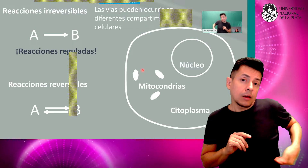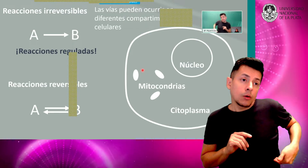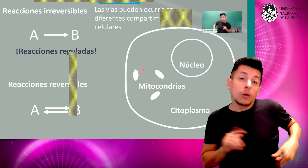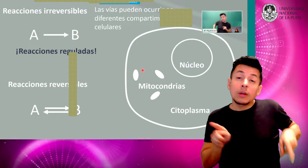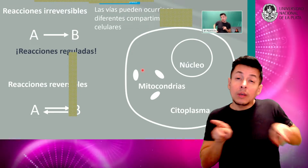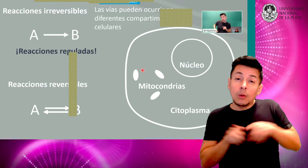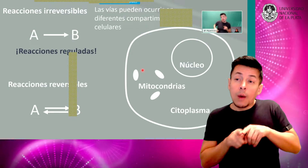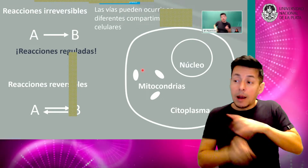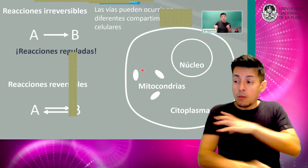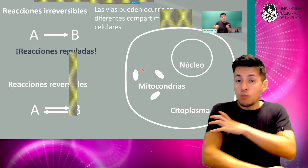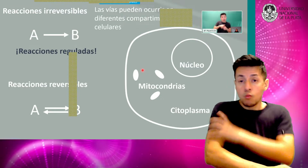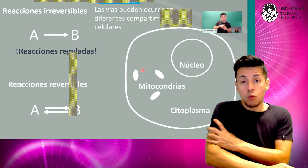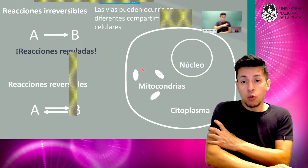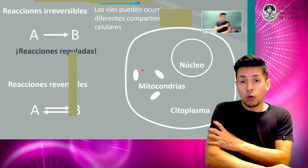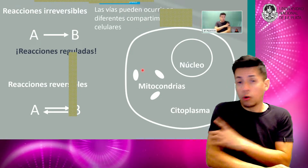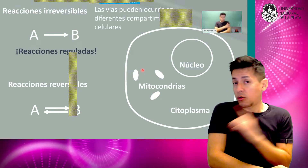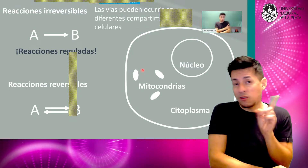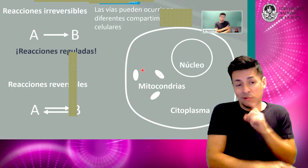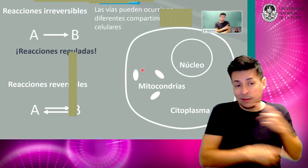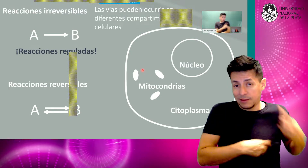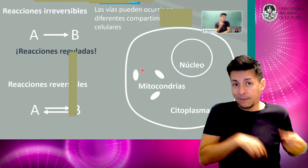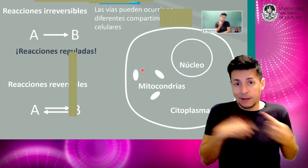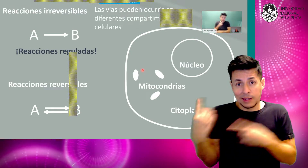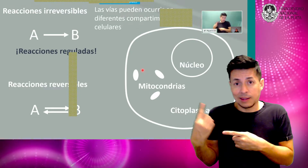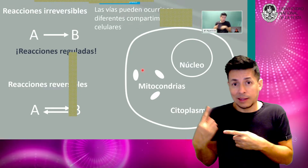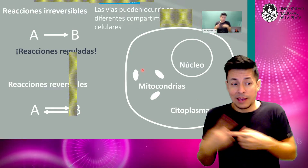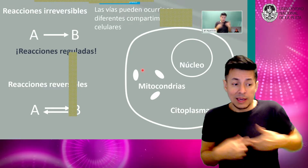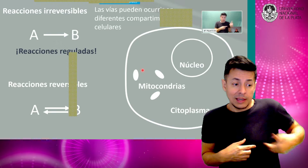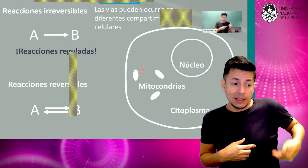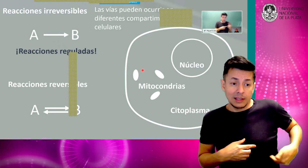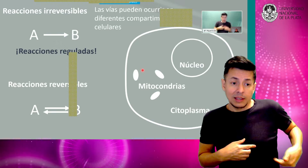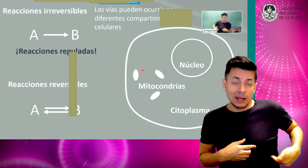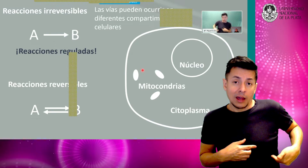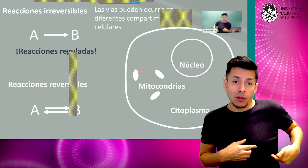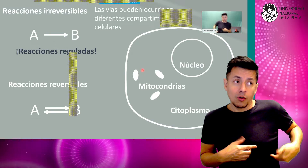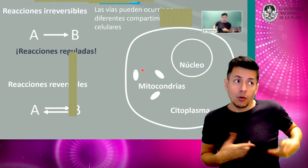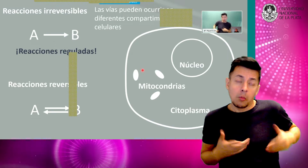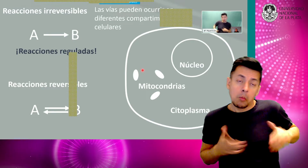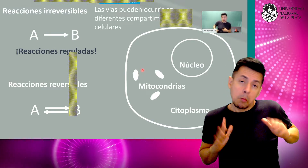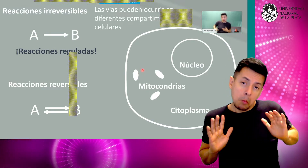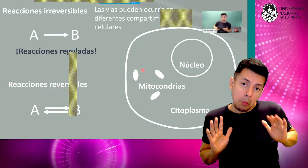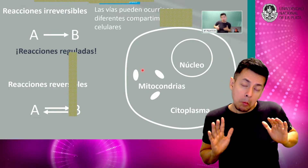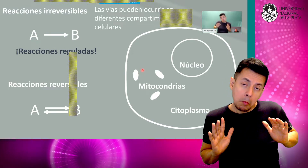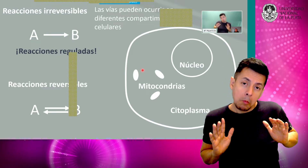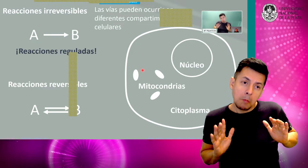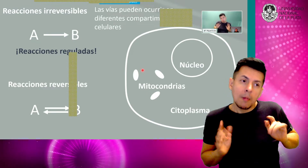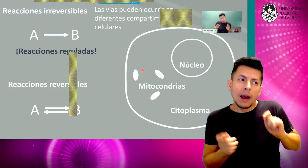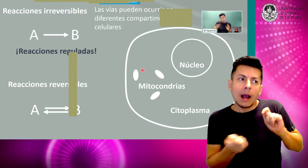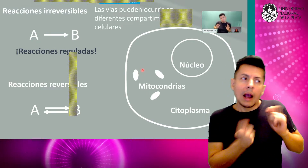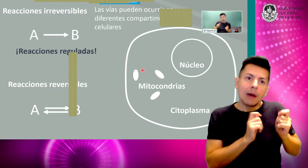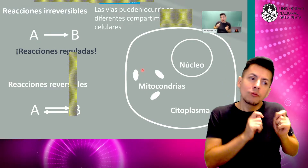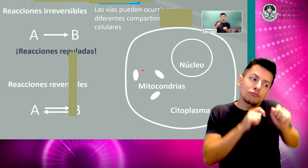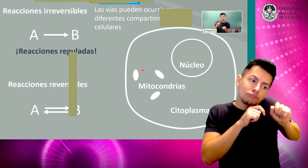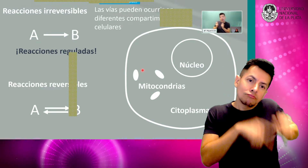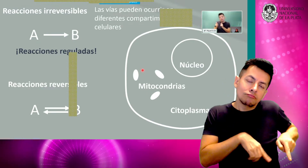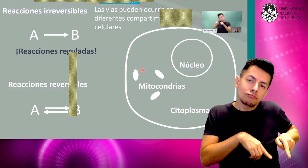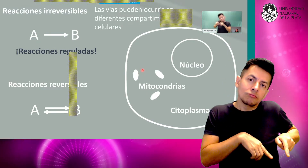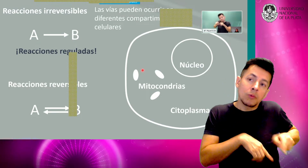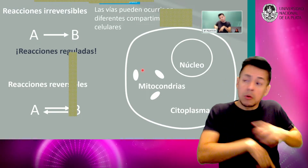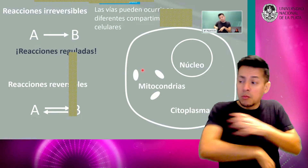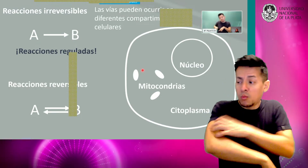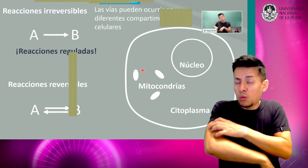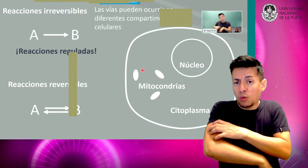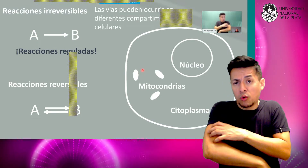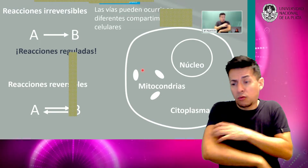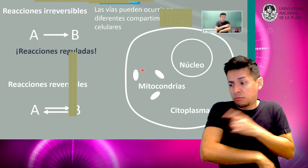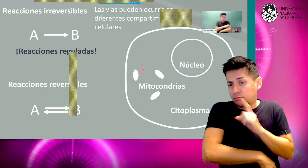músculo. Entonces, el hígado podrá hacer y utilizar ciertas vías metabólicas que el músculo no podrá,